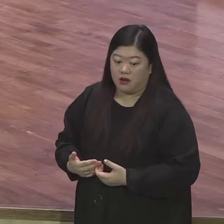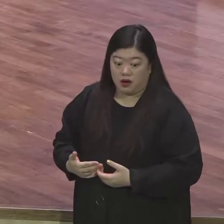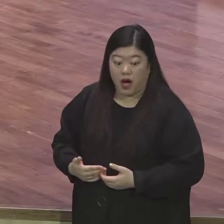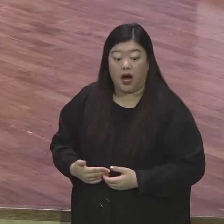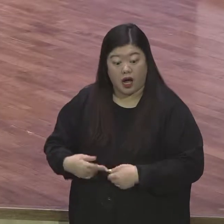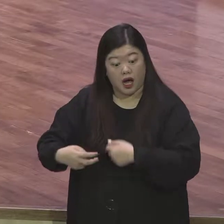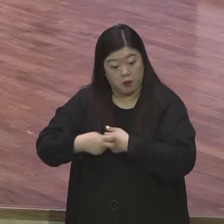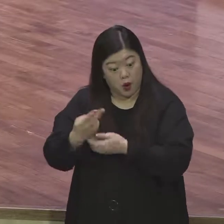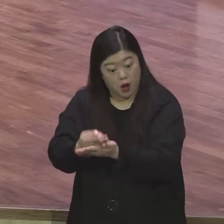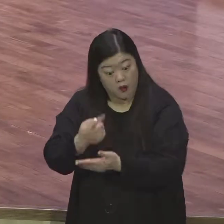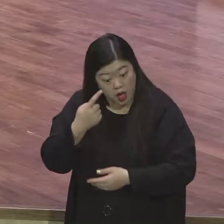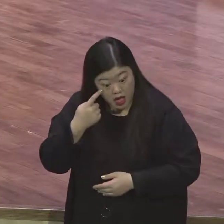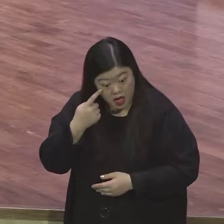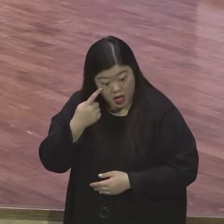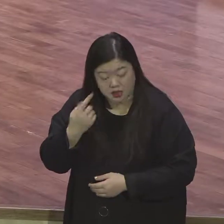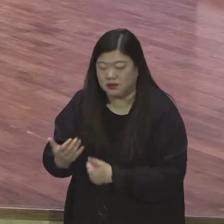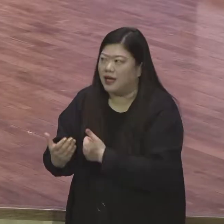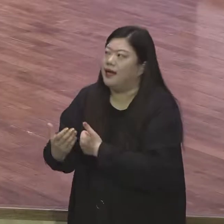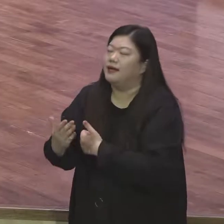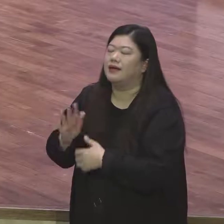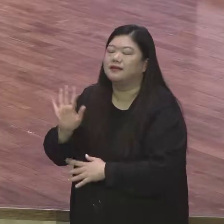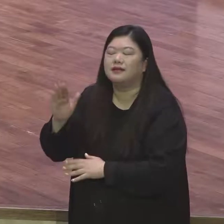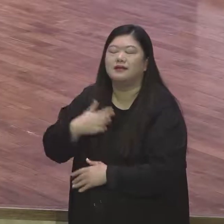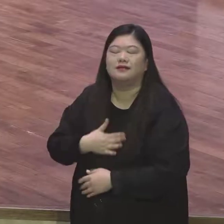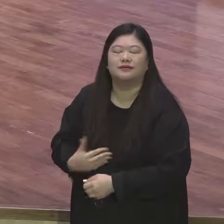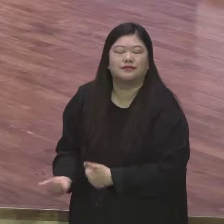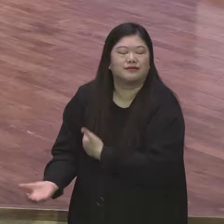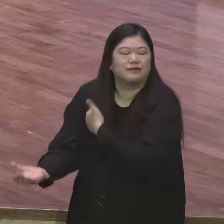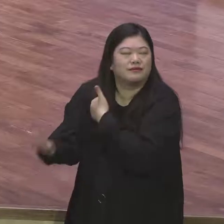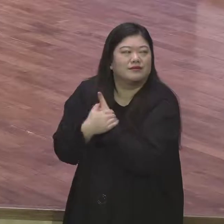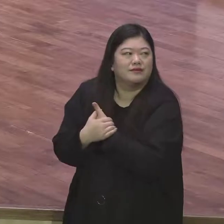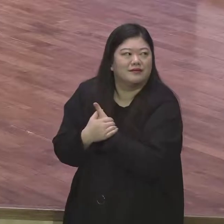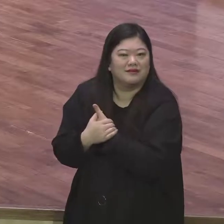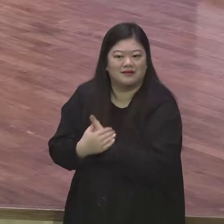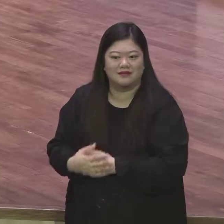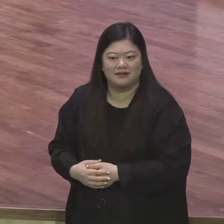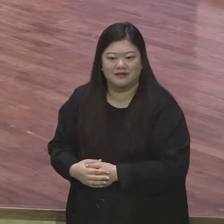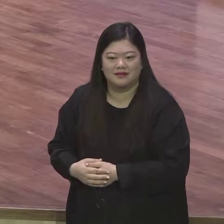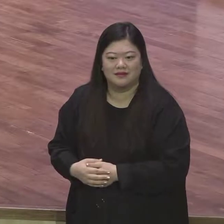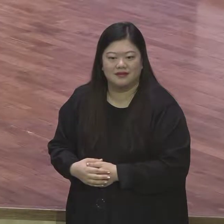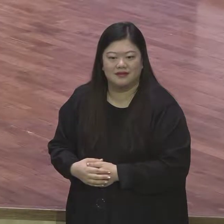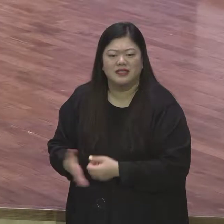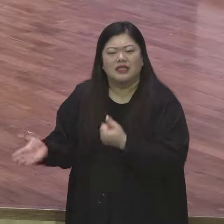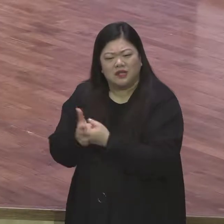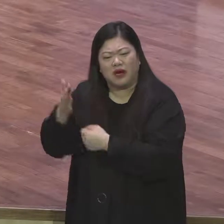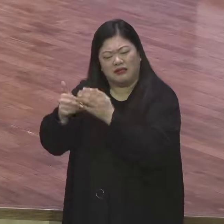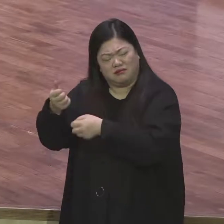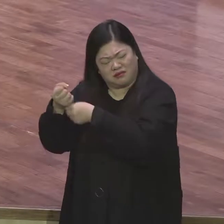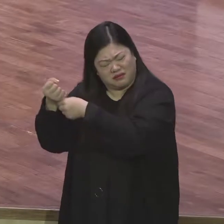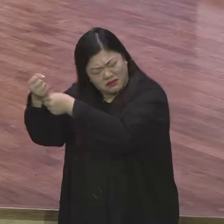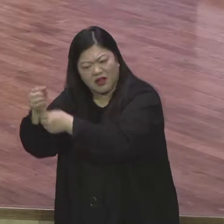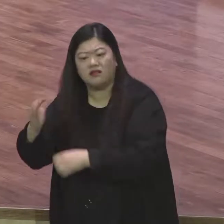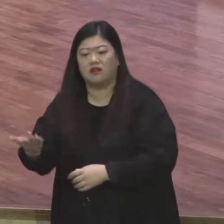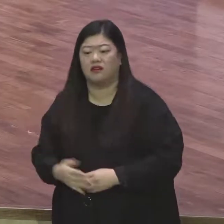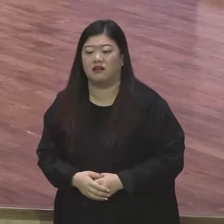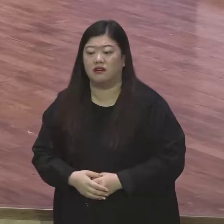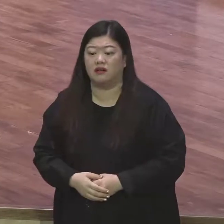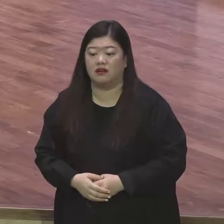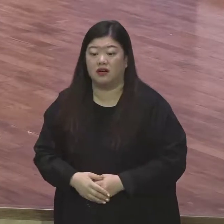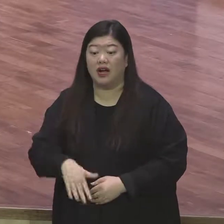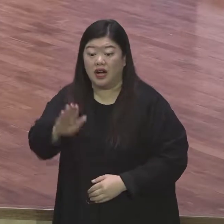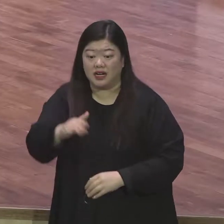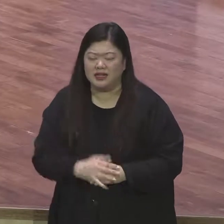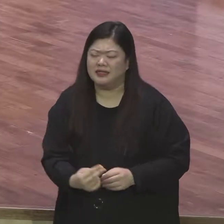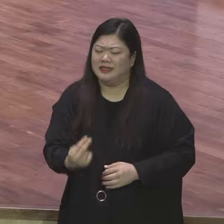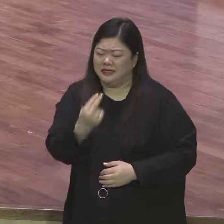살고 죽는 거 주의 손에 있나이다. 크고 작고 주의 손에 있나이다. 부유하고 가난한 거